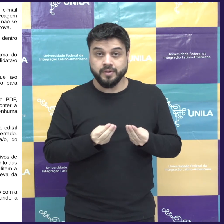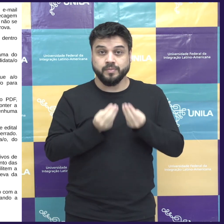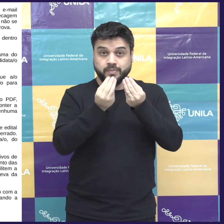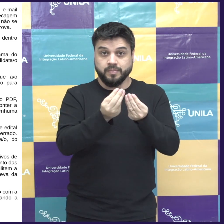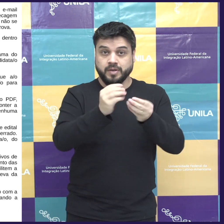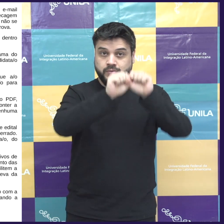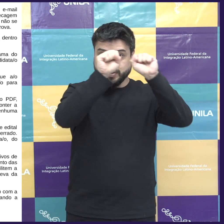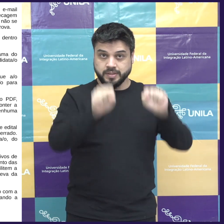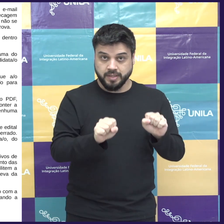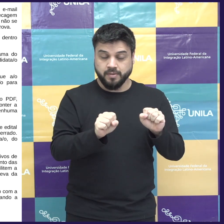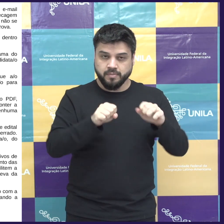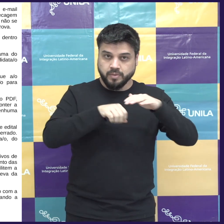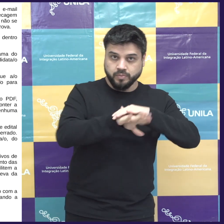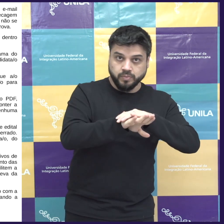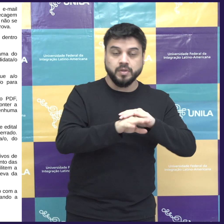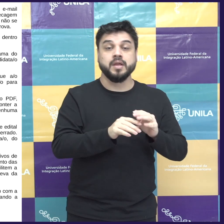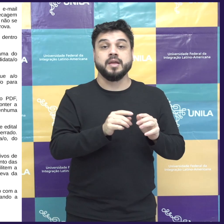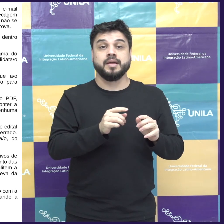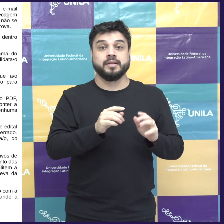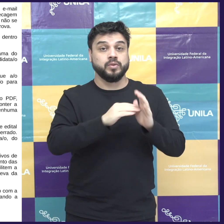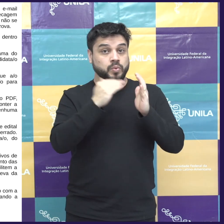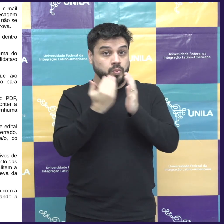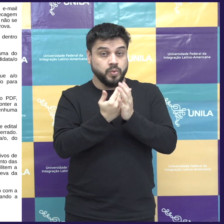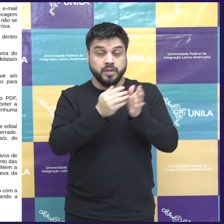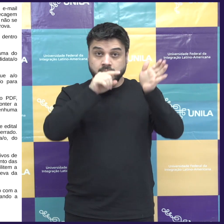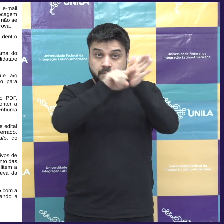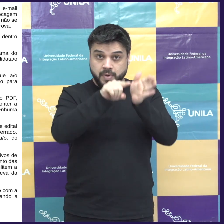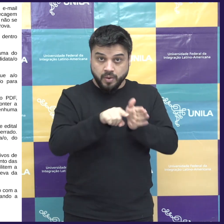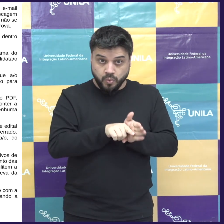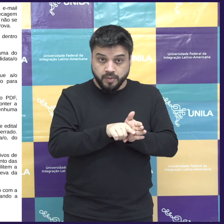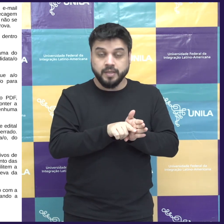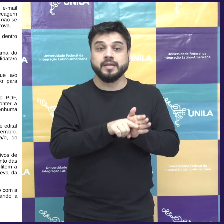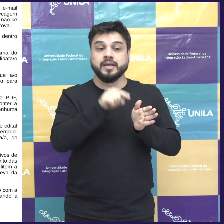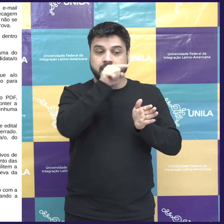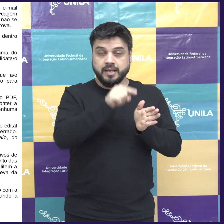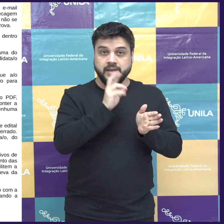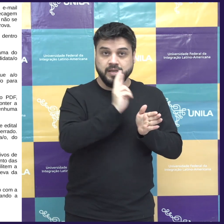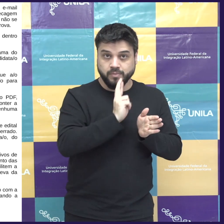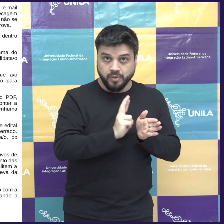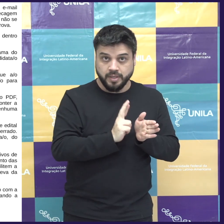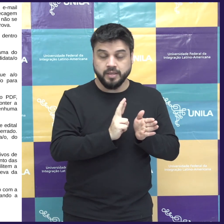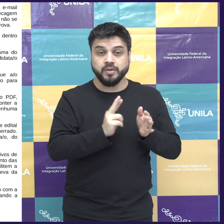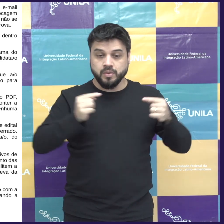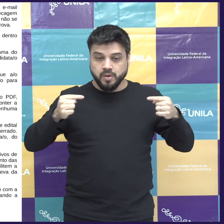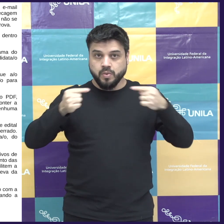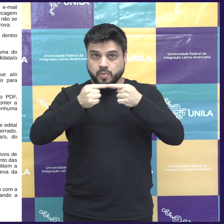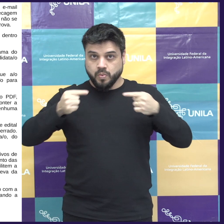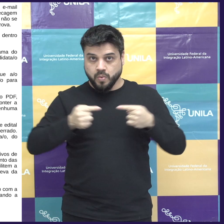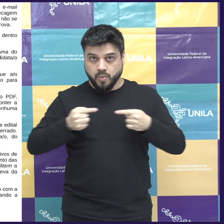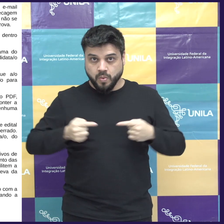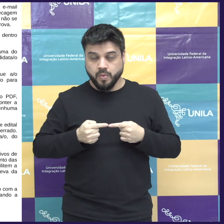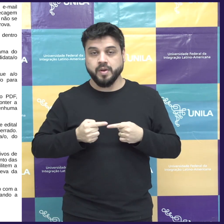as respostas às questões da prova escrita. Cada resposta deve conter a indicação da questão